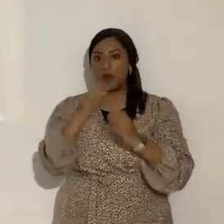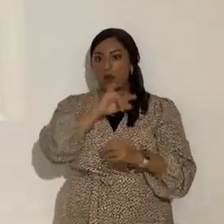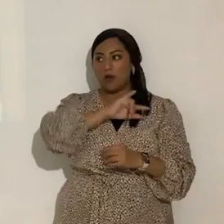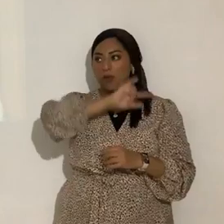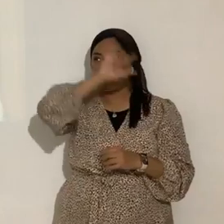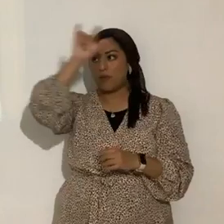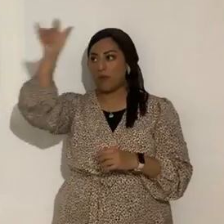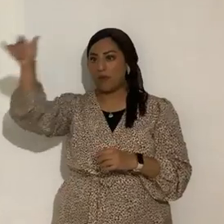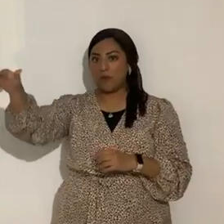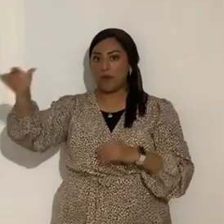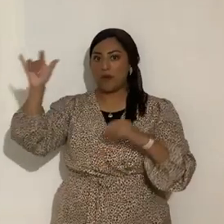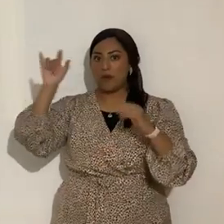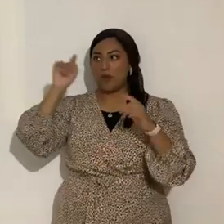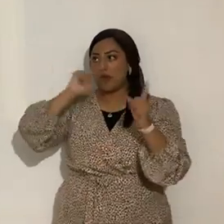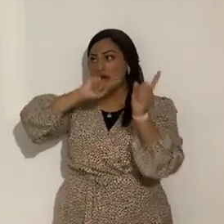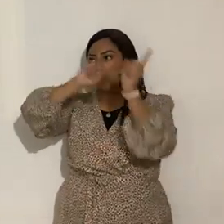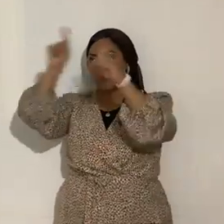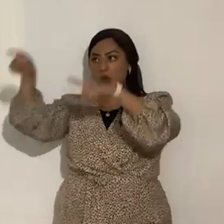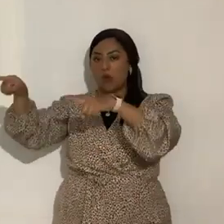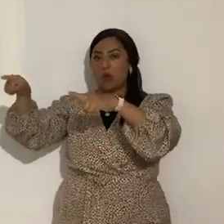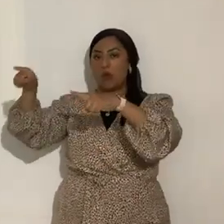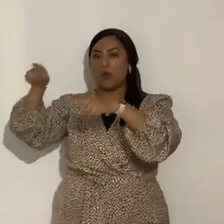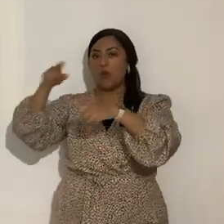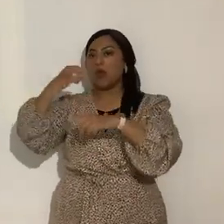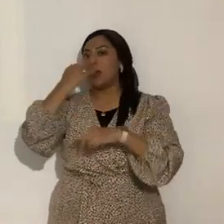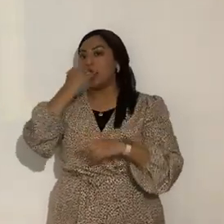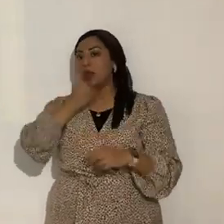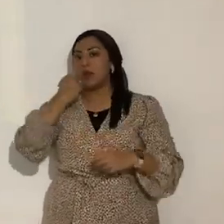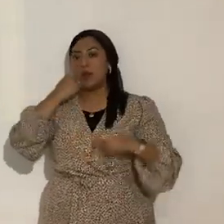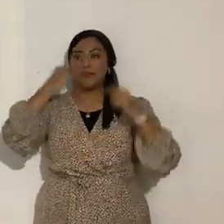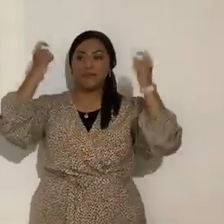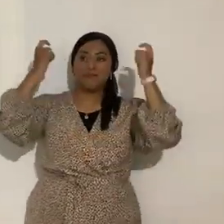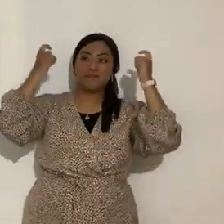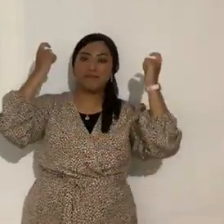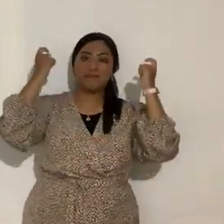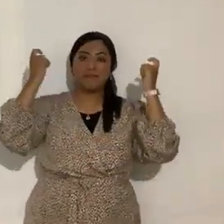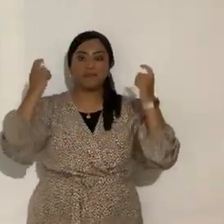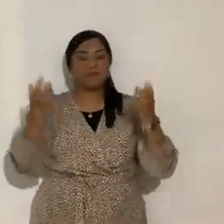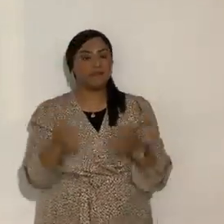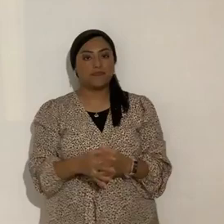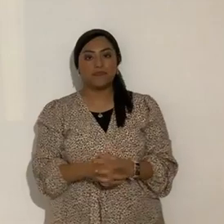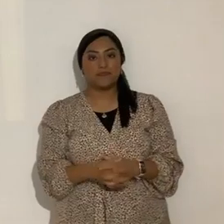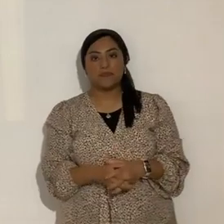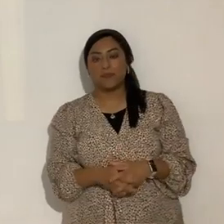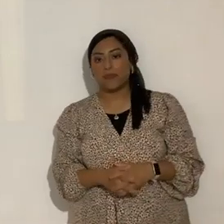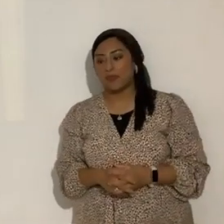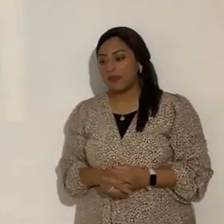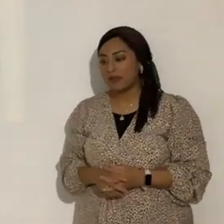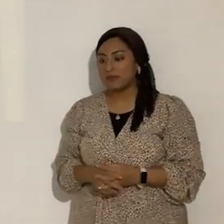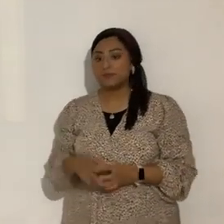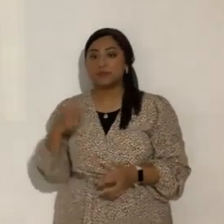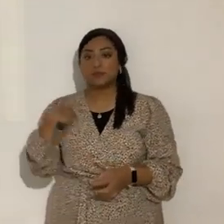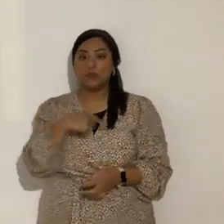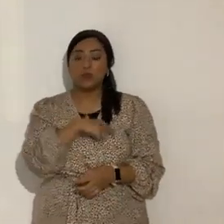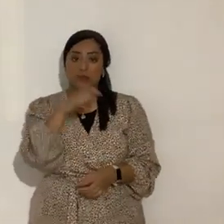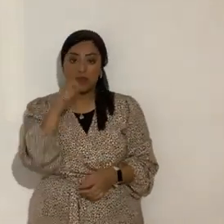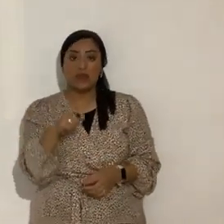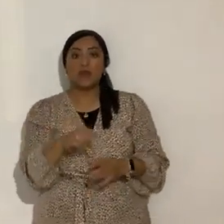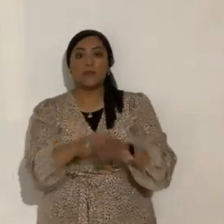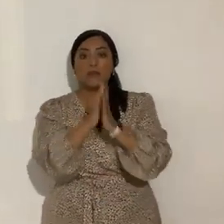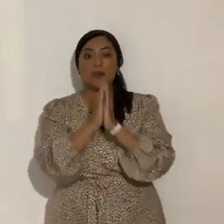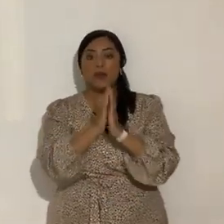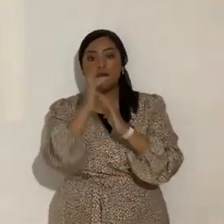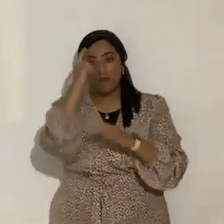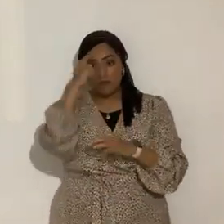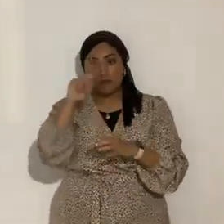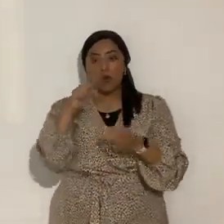este 2024 hicieran todas sus visiones. ¿No crees que lo está permitiendo el Eterno? Tenemos que orar por los